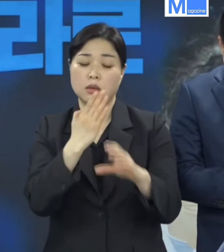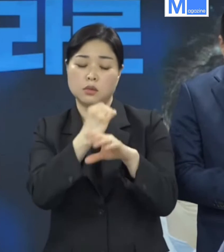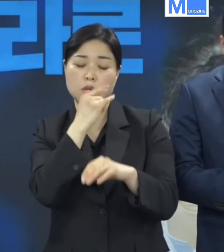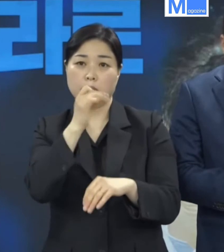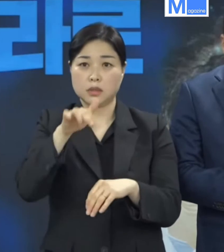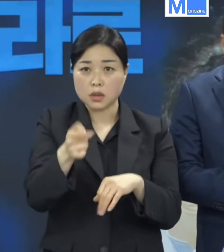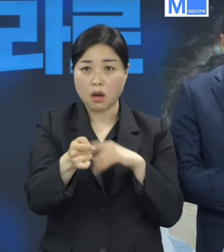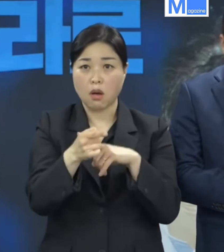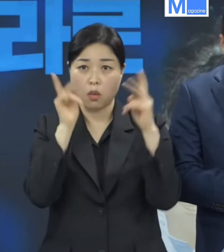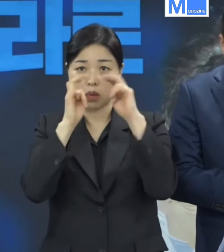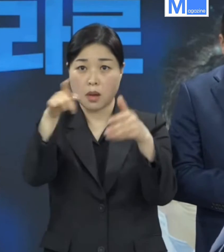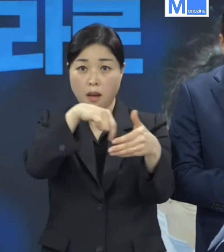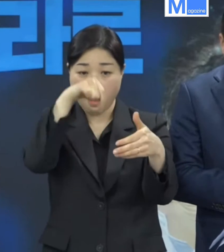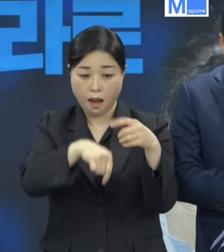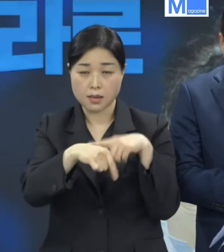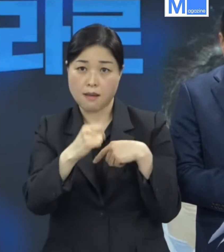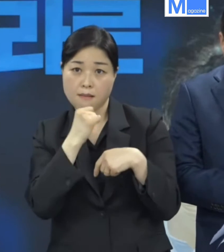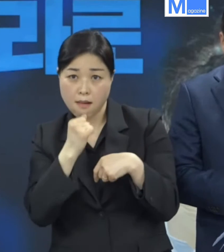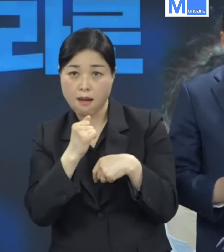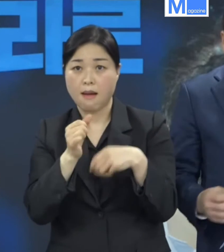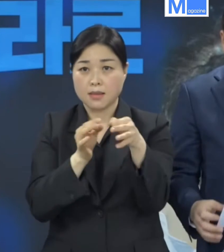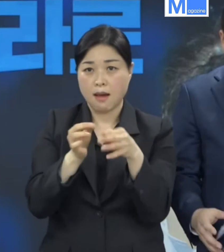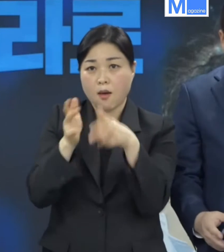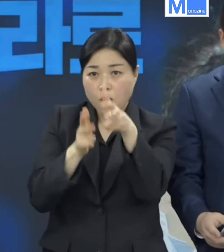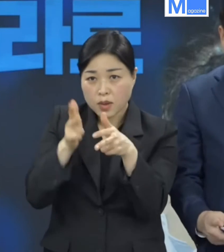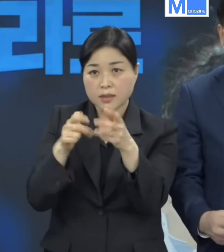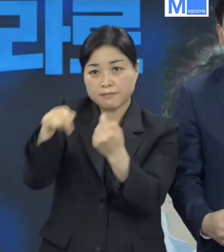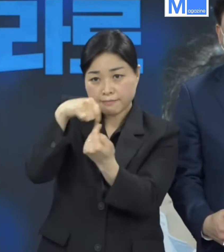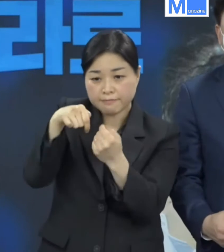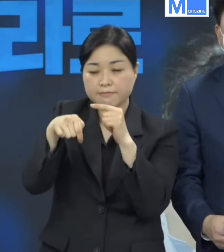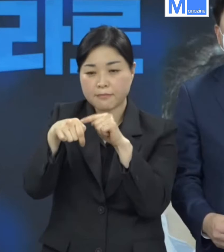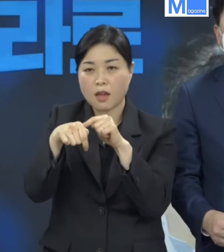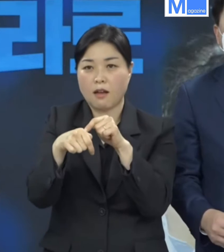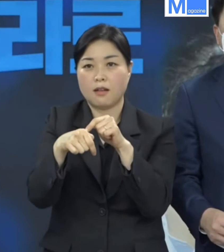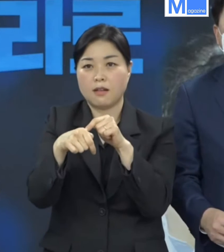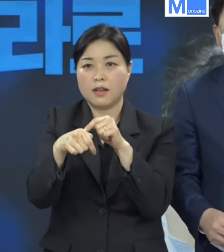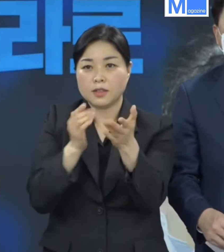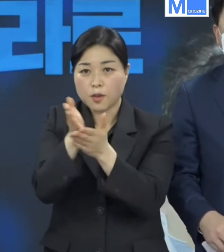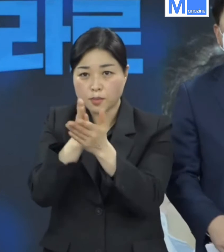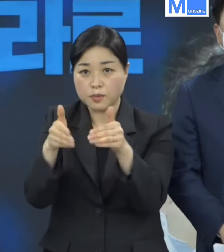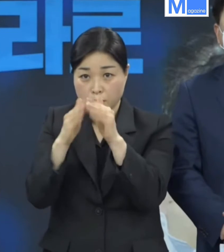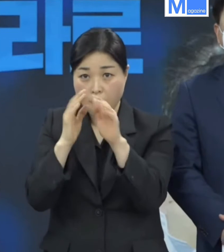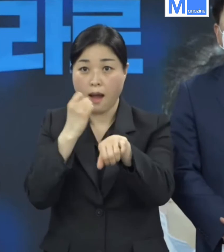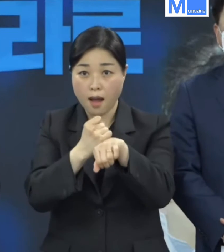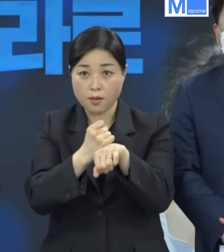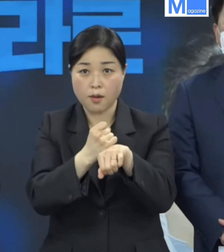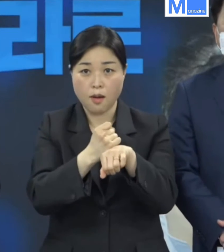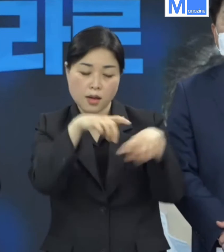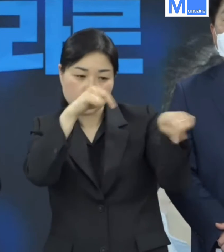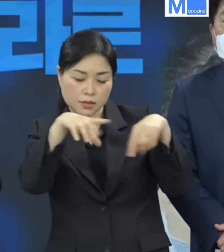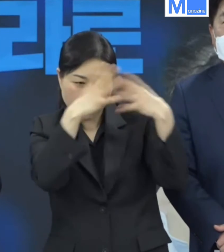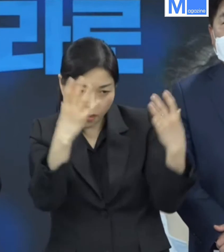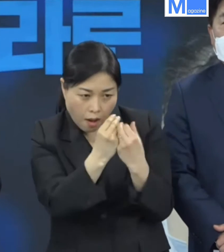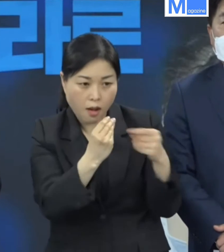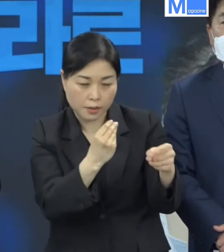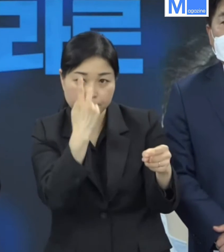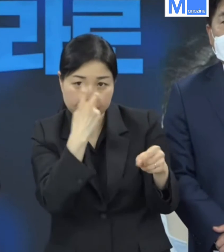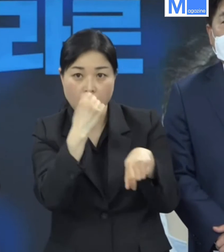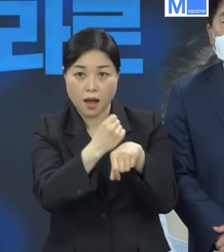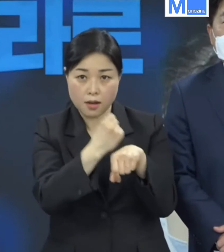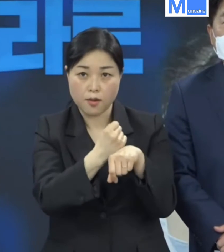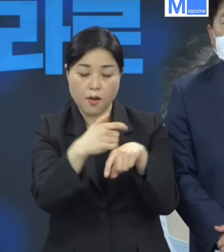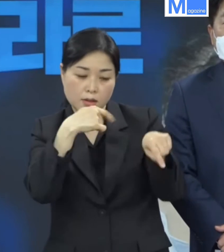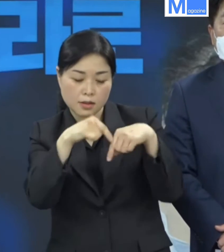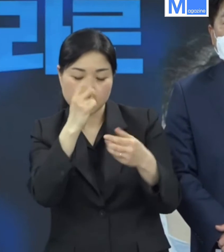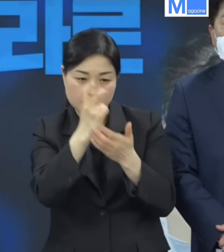중소벤처기업부 내에 소상공인 자영업 전담 차관을 신설하고 관련 정책을 총괄하고 정책 영향을 강화하도록